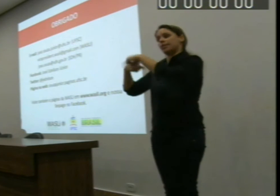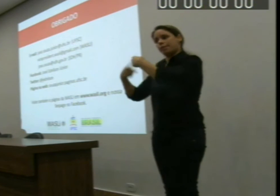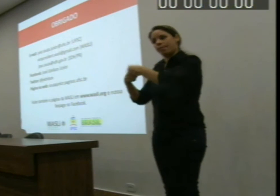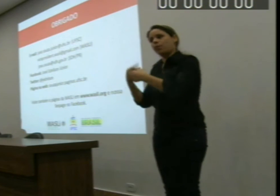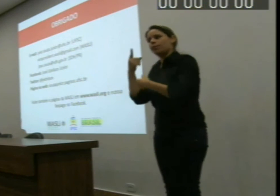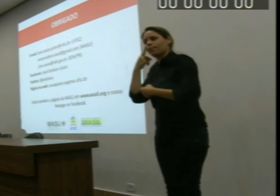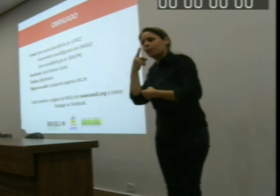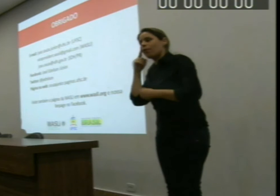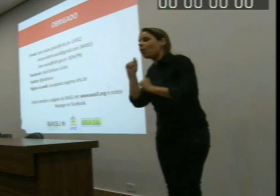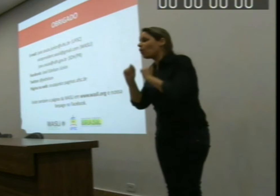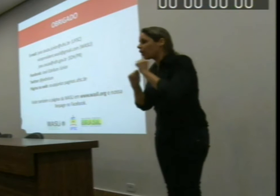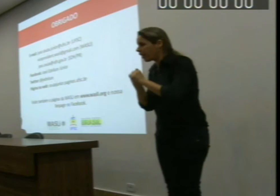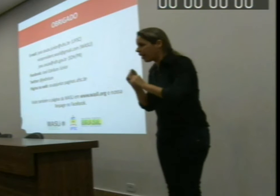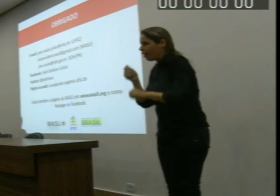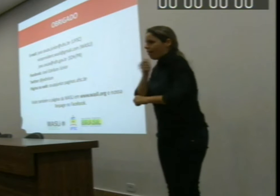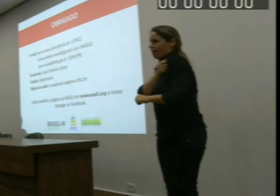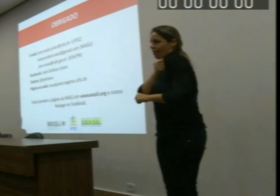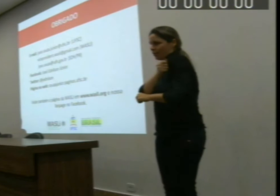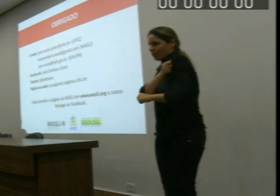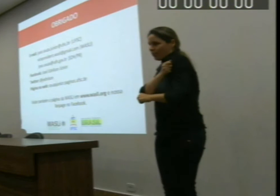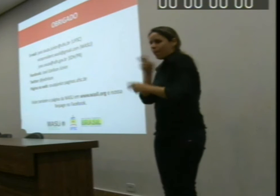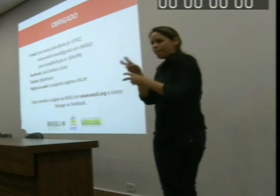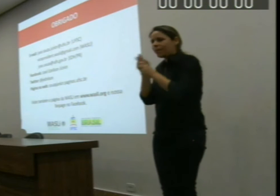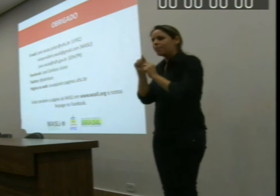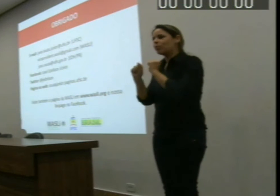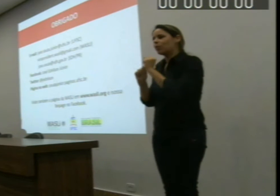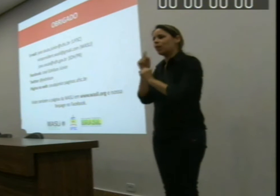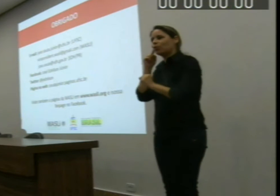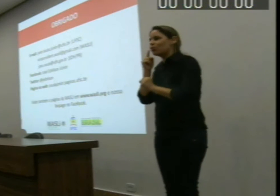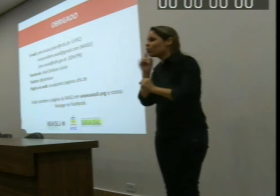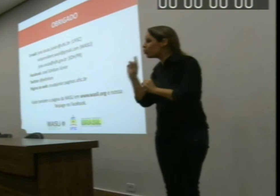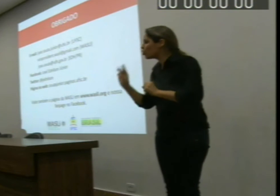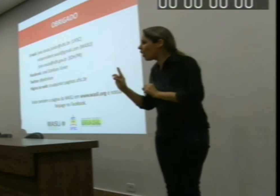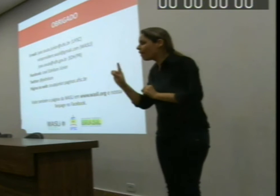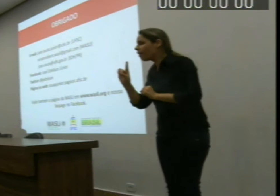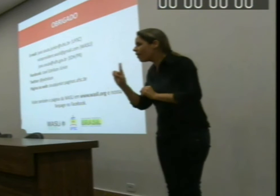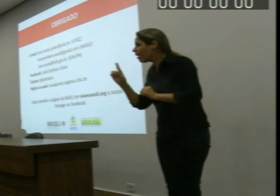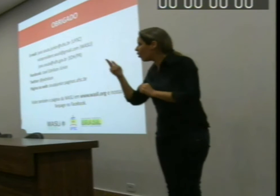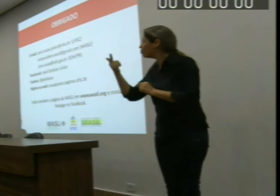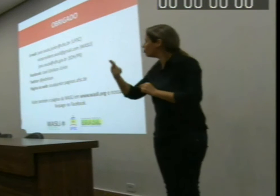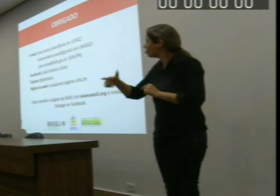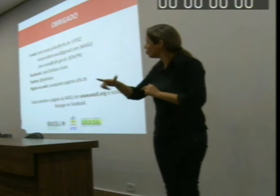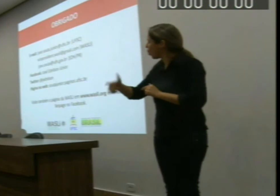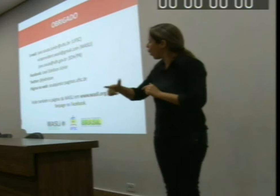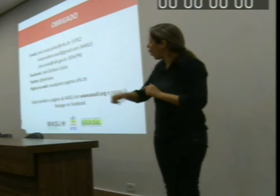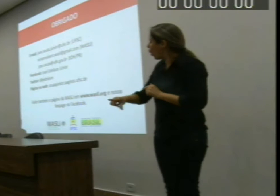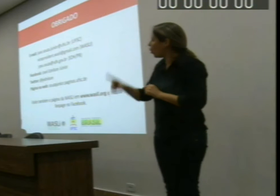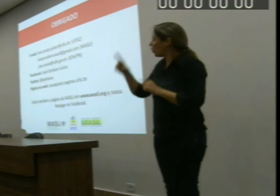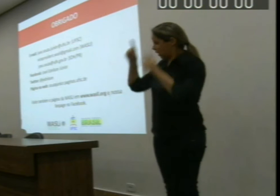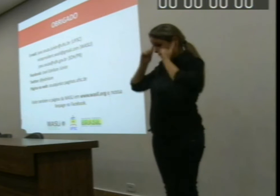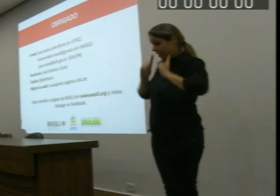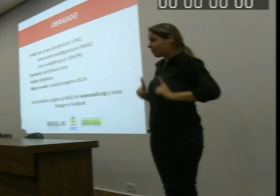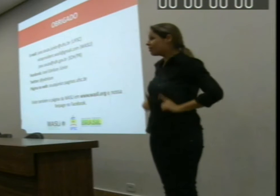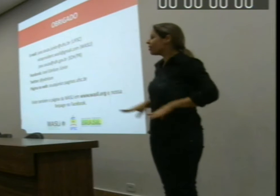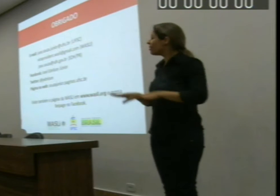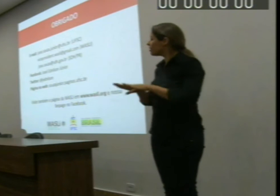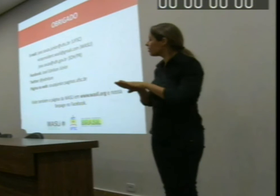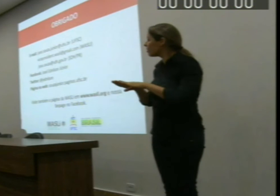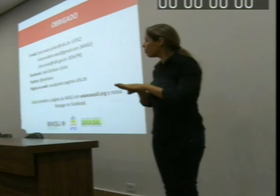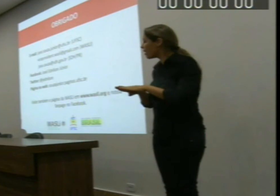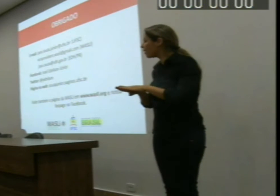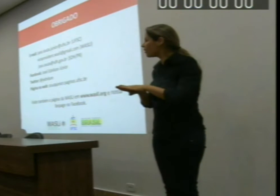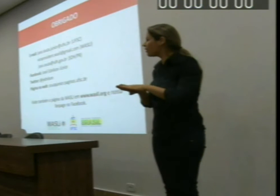a toda a secretaria pra gente conversar e fomos descobrir que a Inter estava até fazendo as